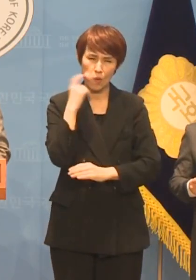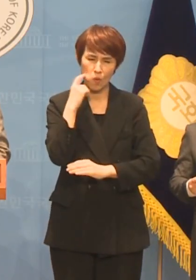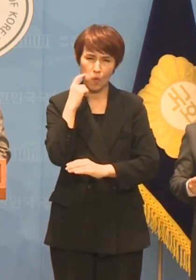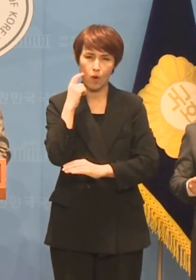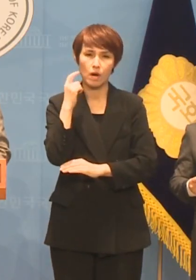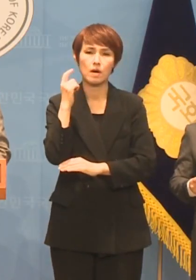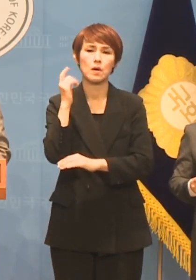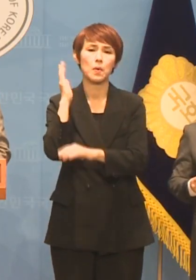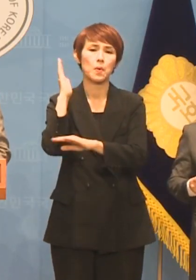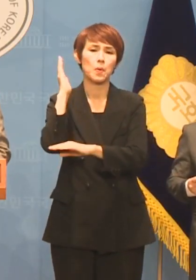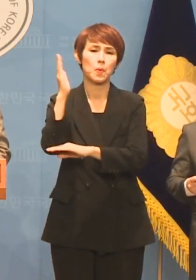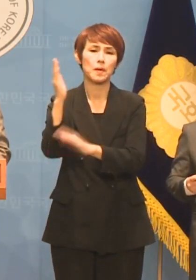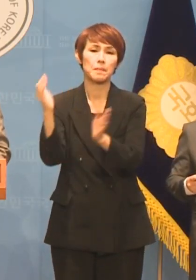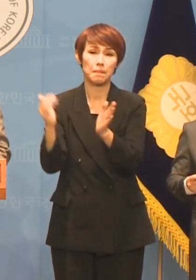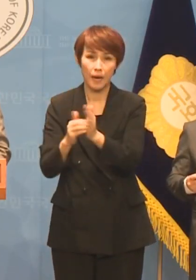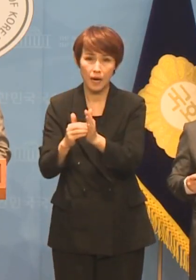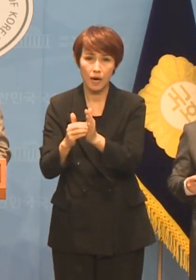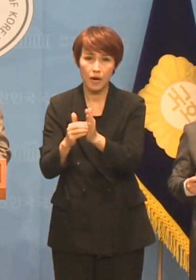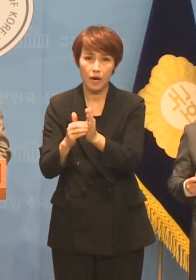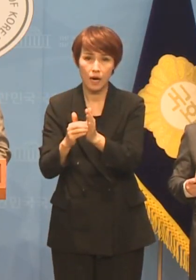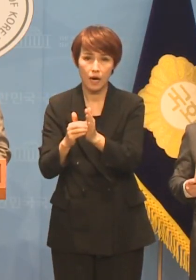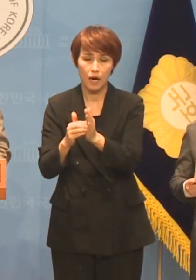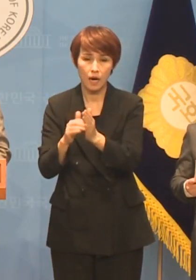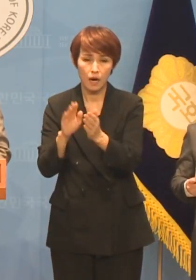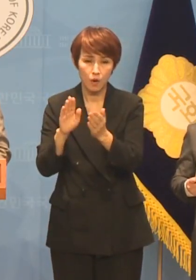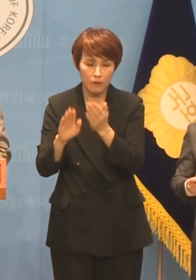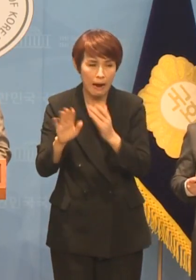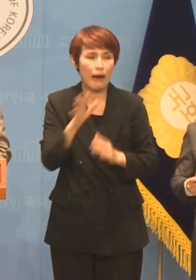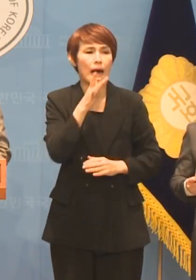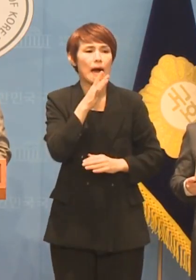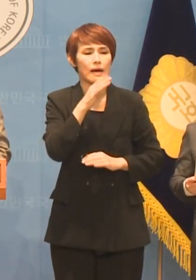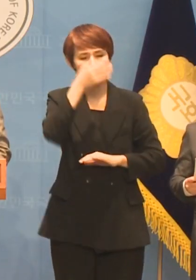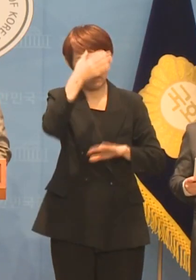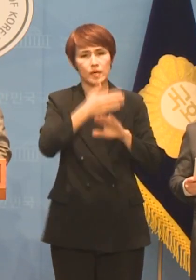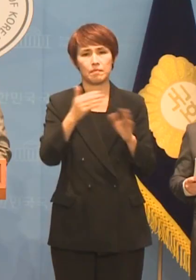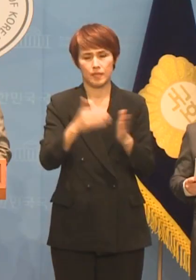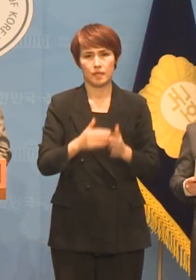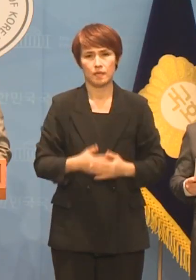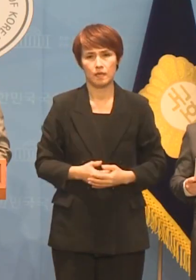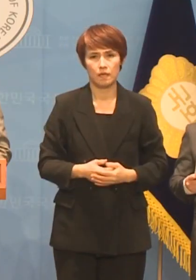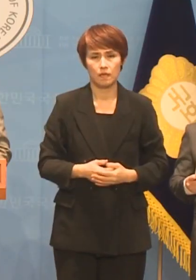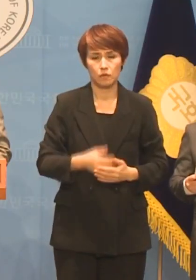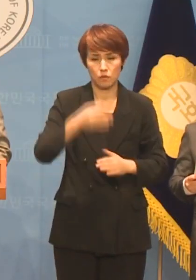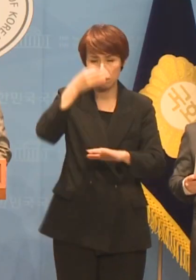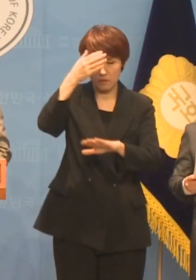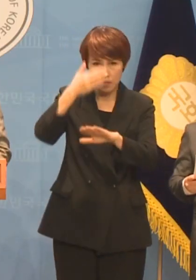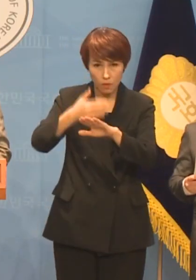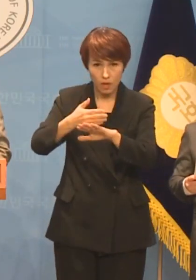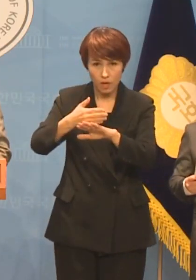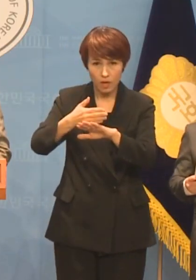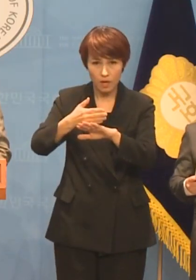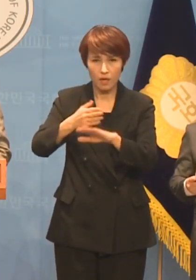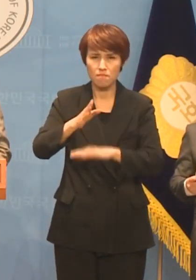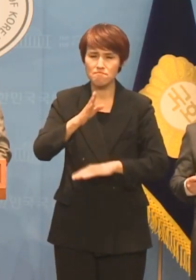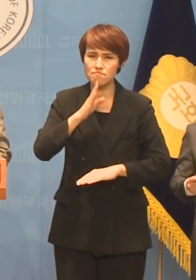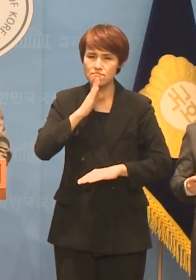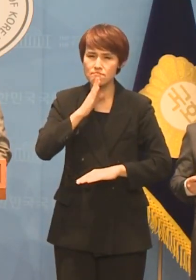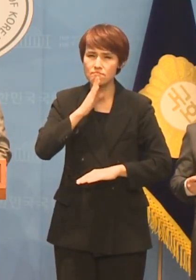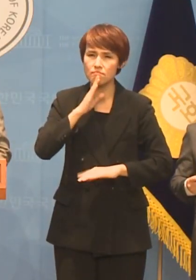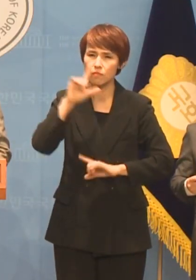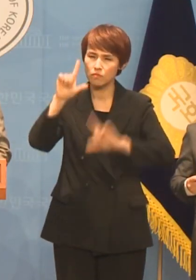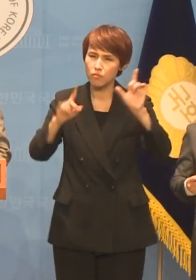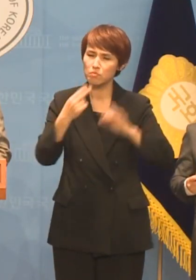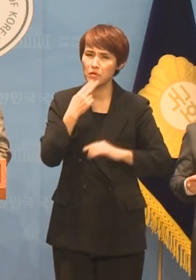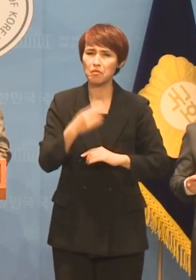정보를 살포하였다가 사과하기도 했고, 그리고 사과자 진정성을 담지 않고